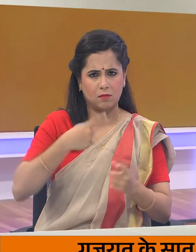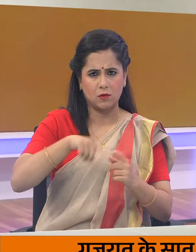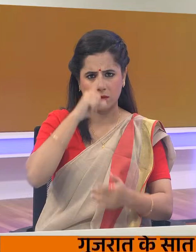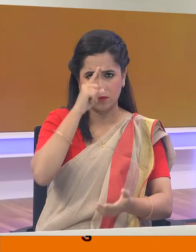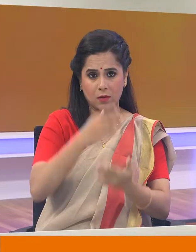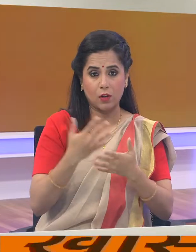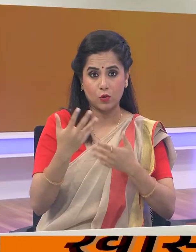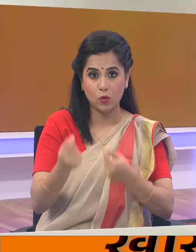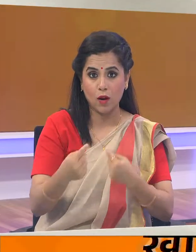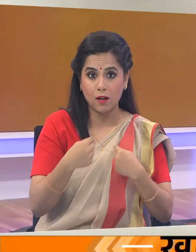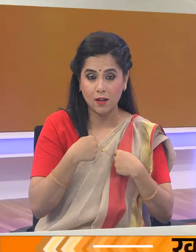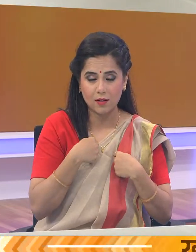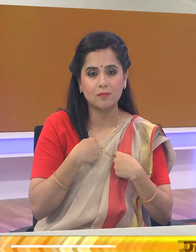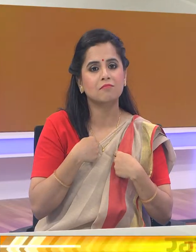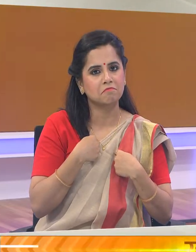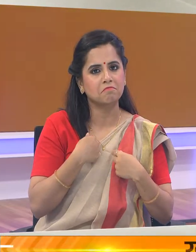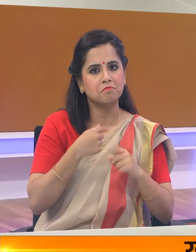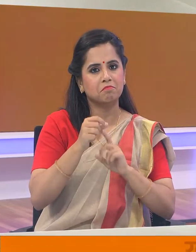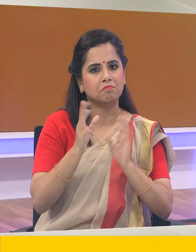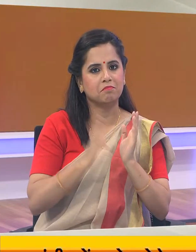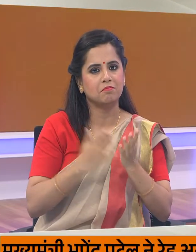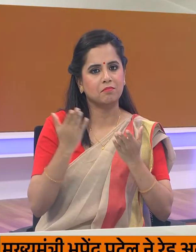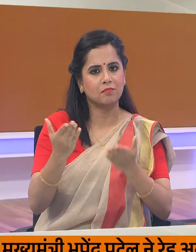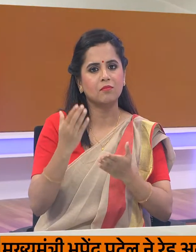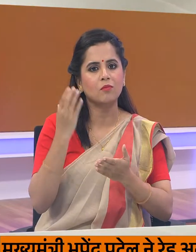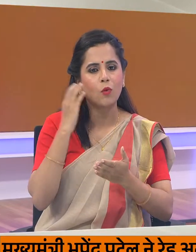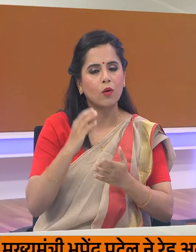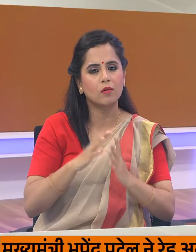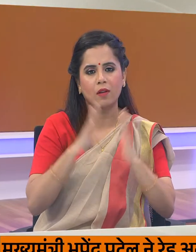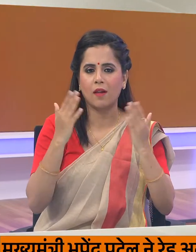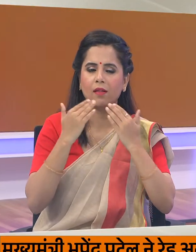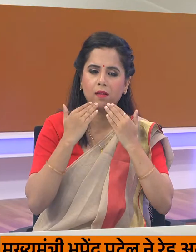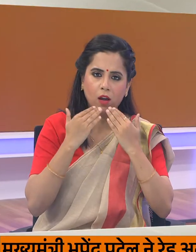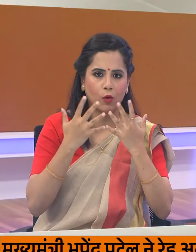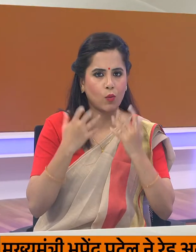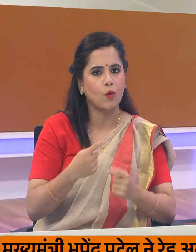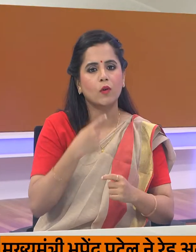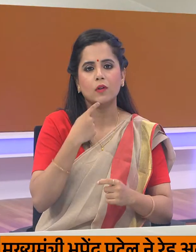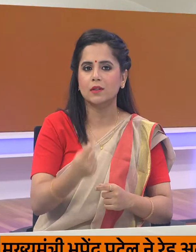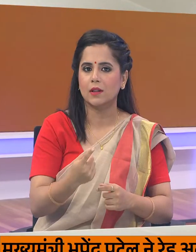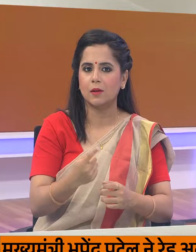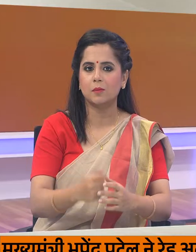भरोसा जताने के लिए मैं प्रधानमंत्री मोदी का धन्यवाद करता हूं।